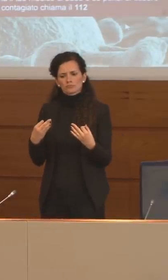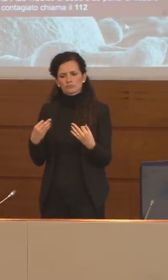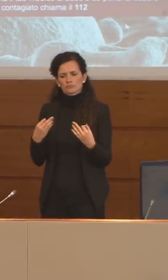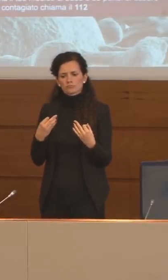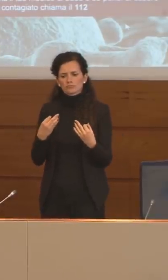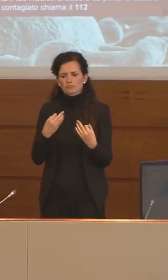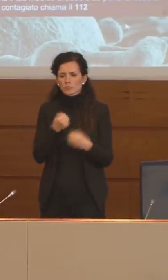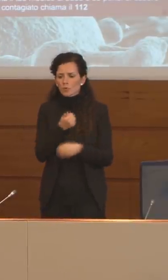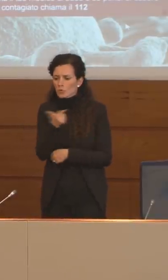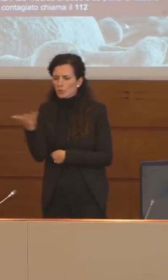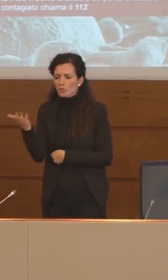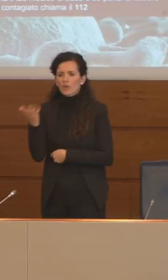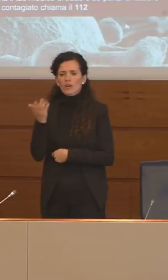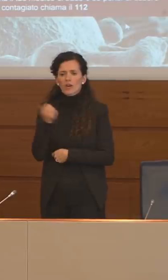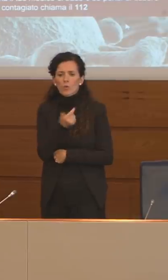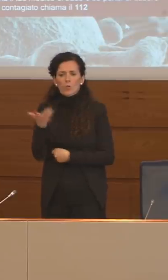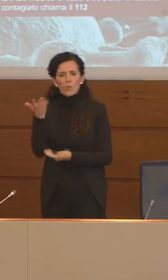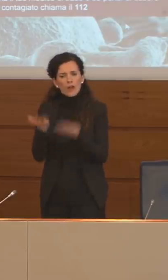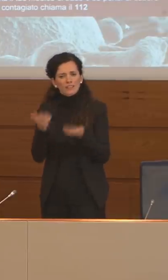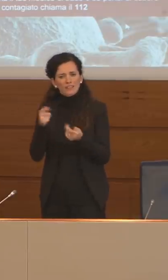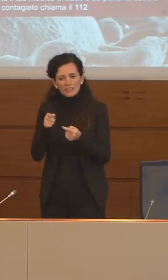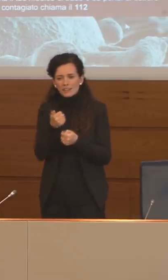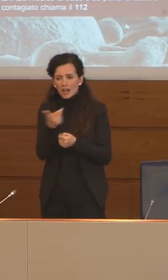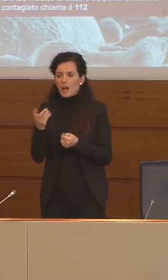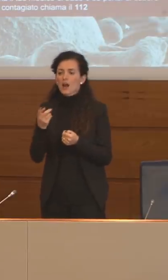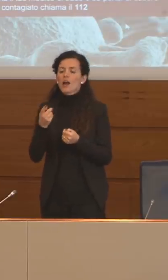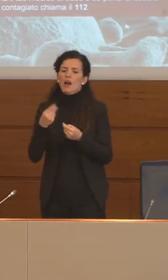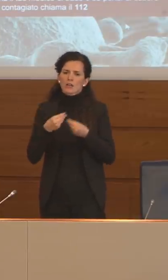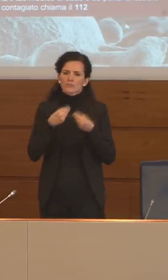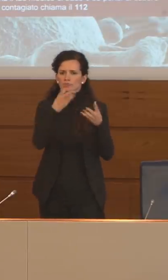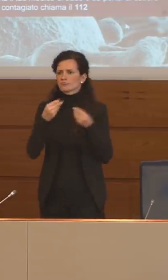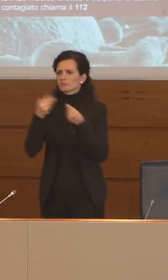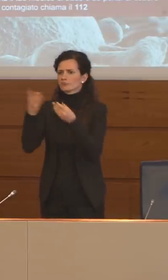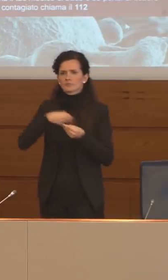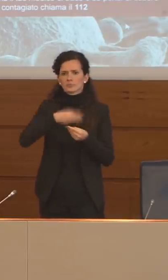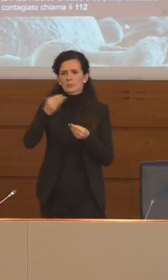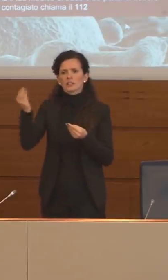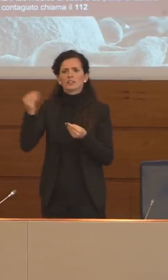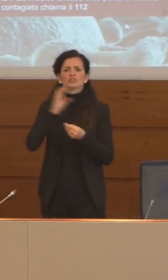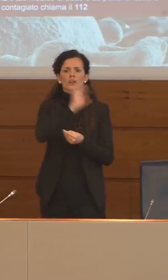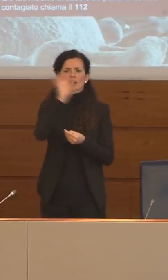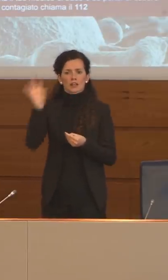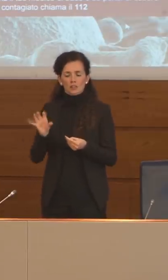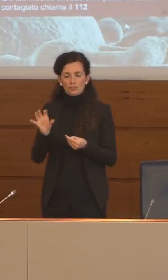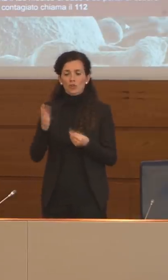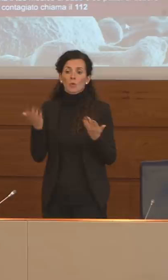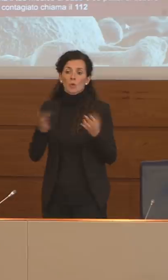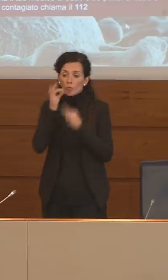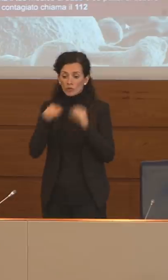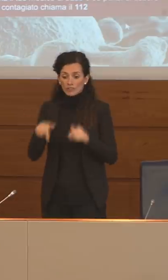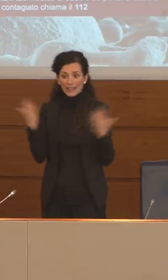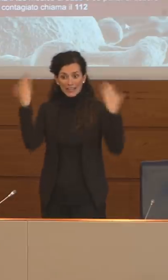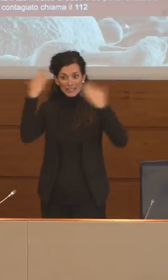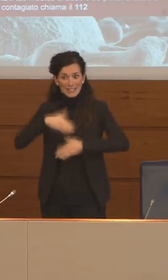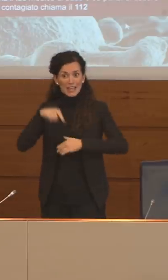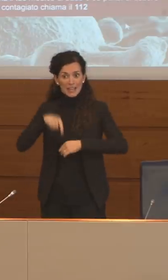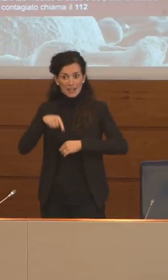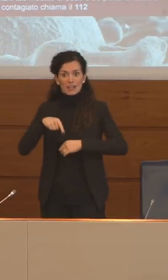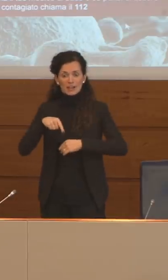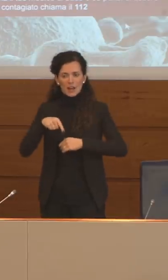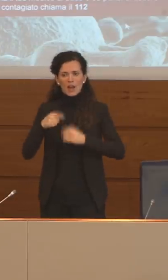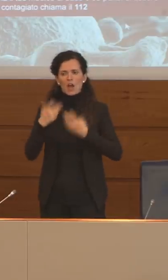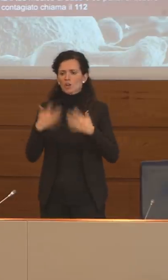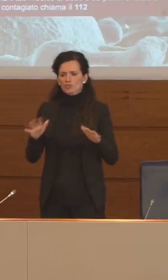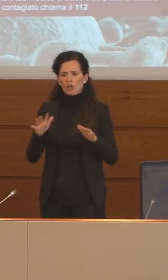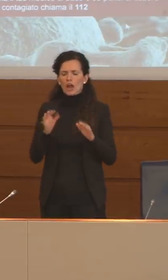quantità destinare alle diverse regioni e quindi nella nottata nella serata abbiamo già